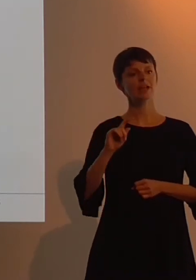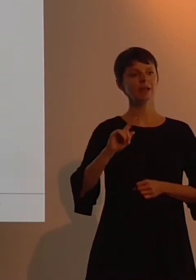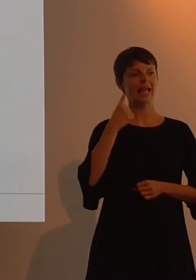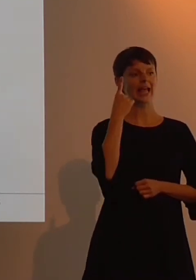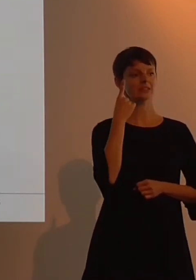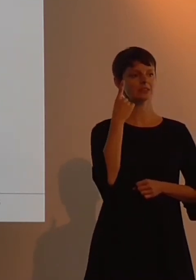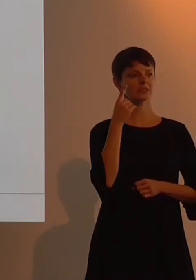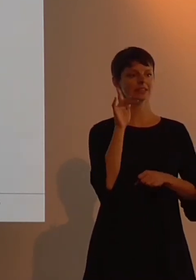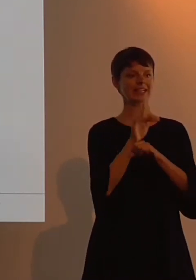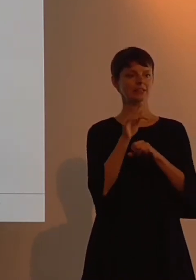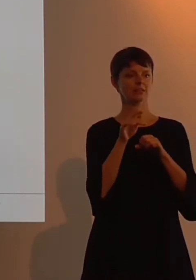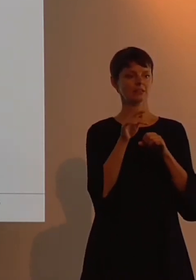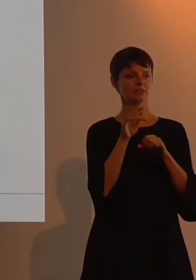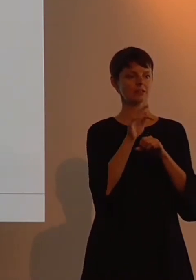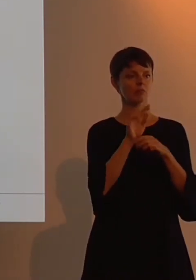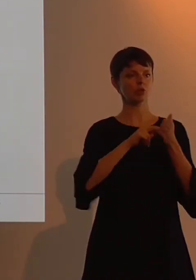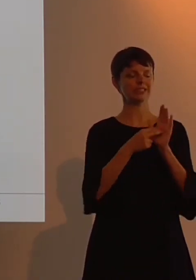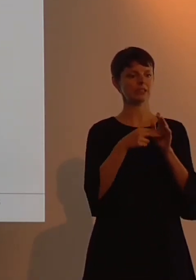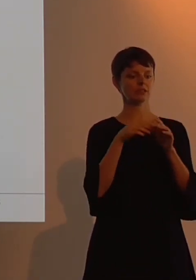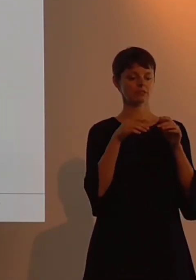Jahr bis 2020